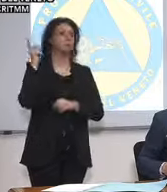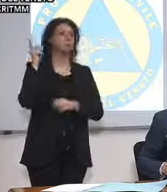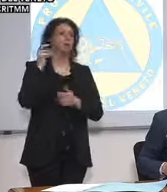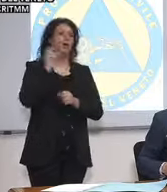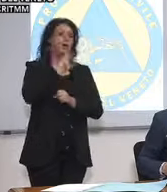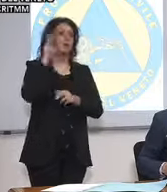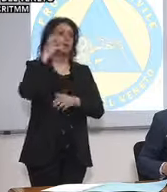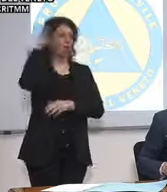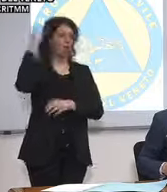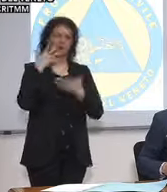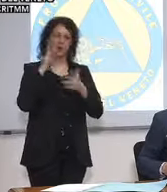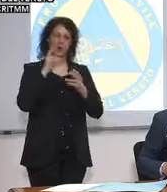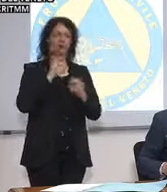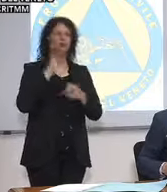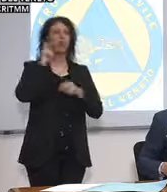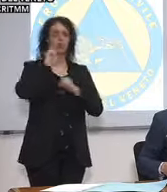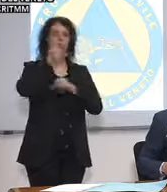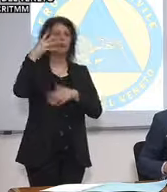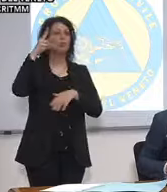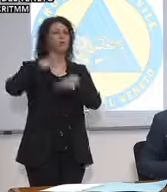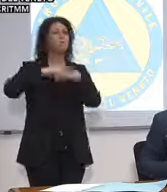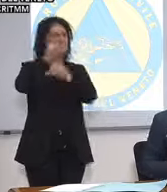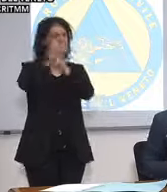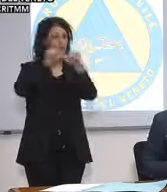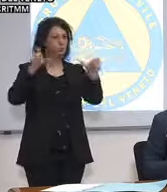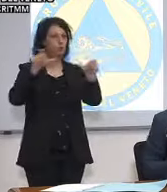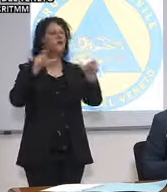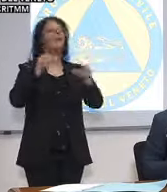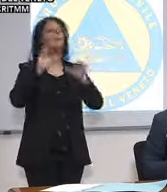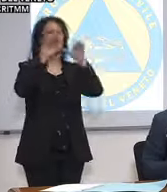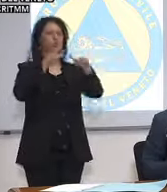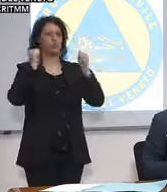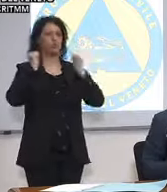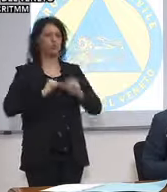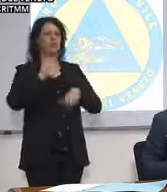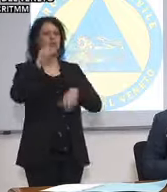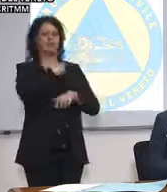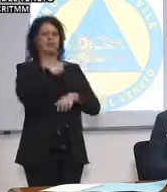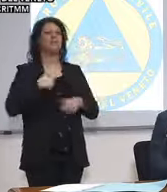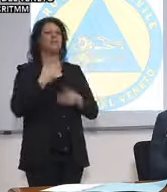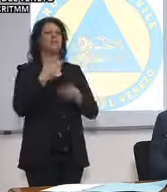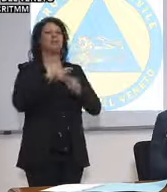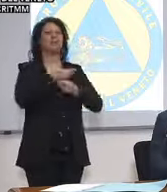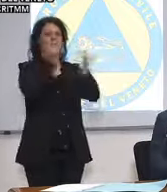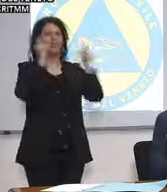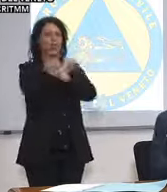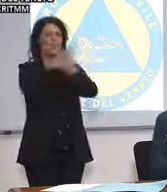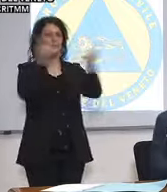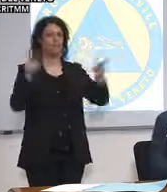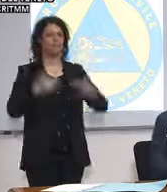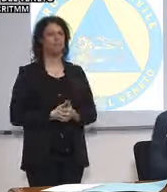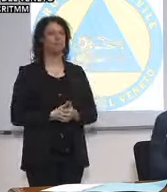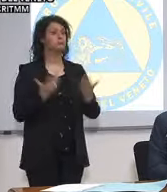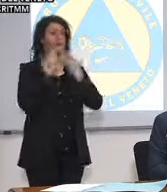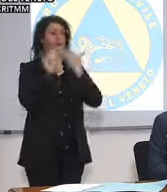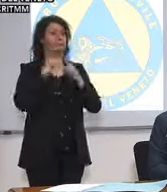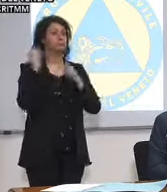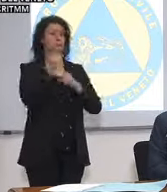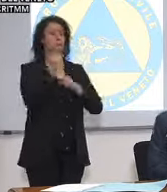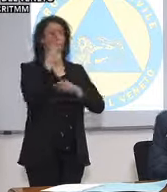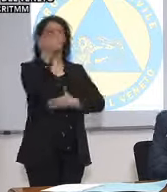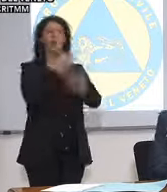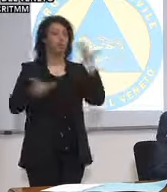lo comunichiamo alle prefetture, alla Protezione Civile e ai sindaci. Quindi ringrazio tutti per la collaborazione e per